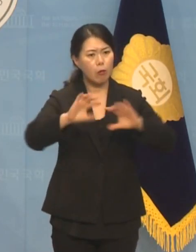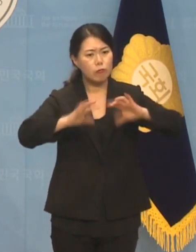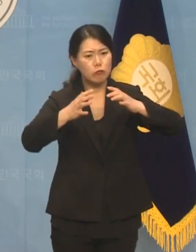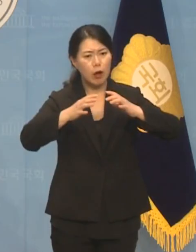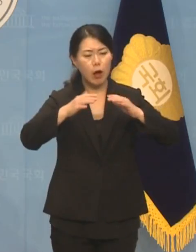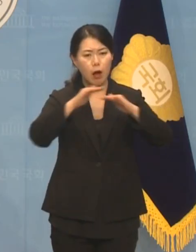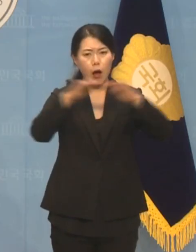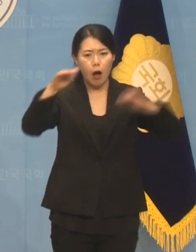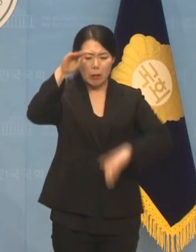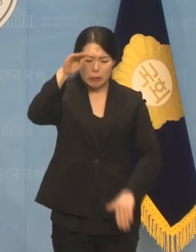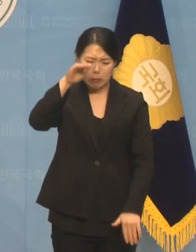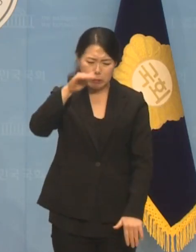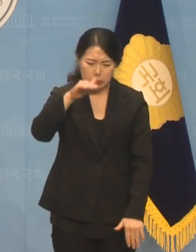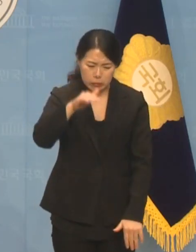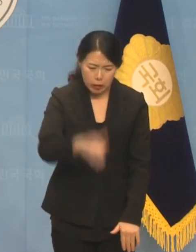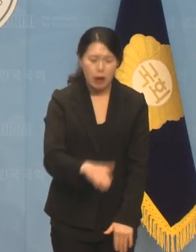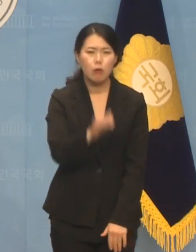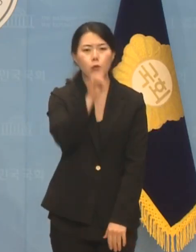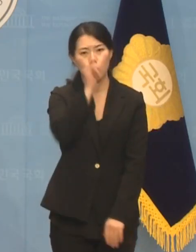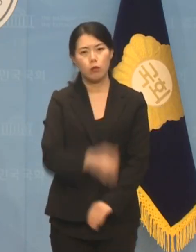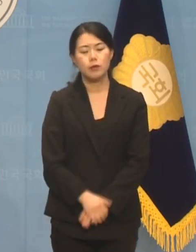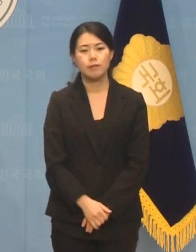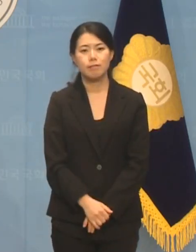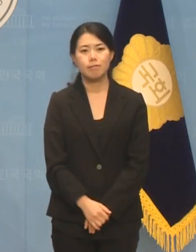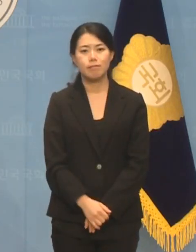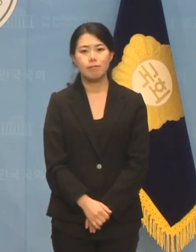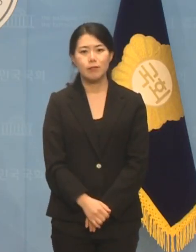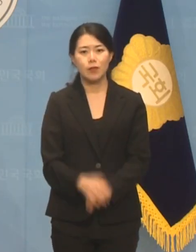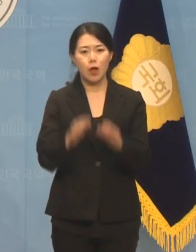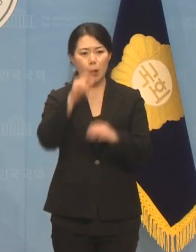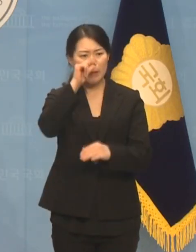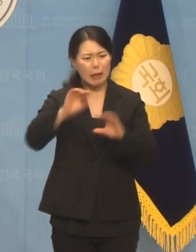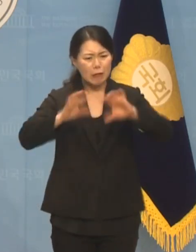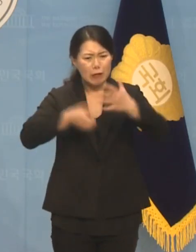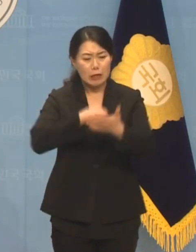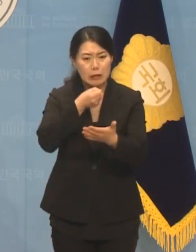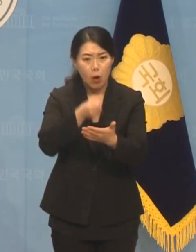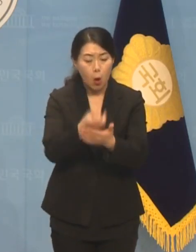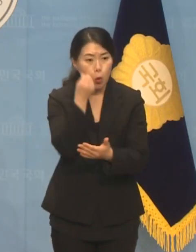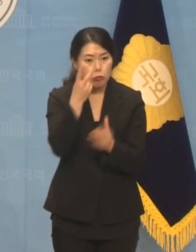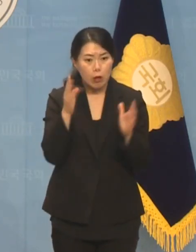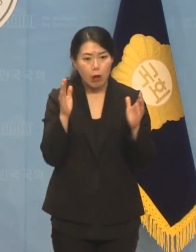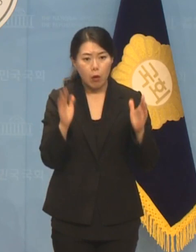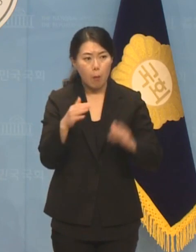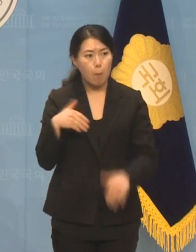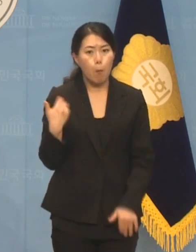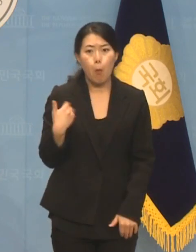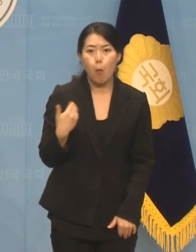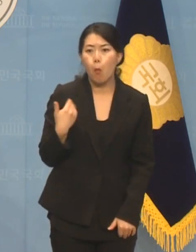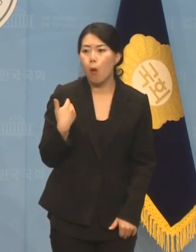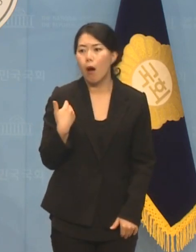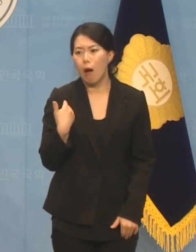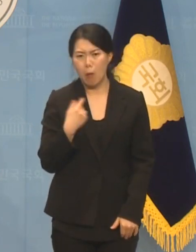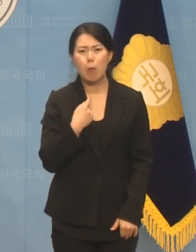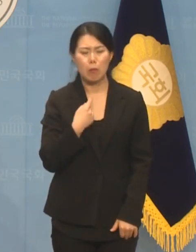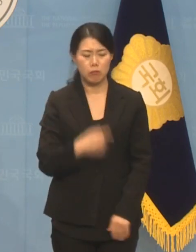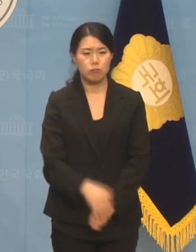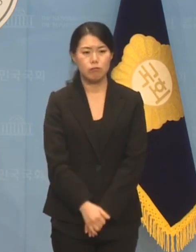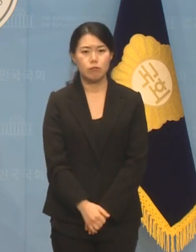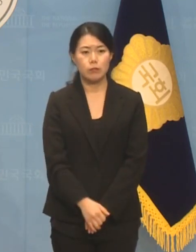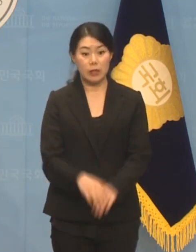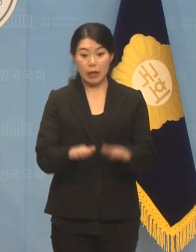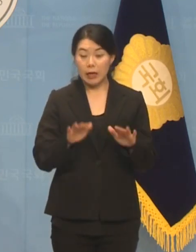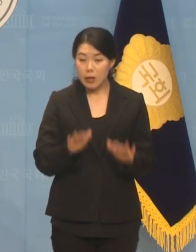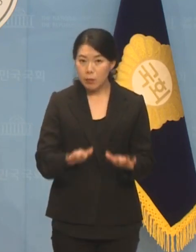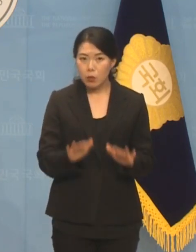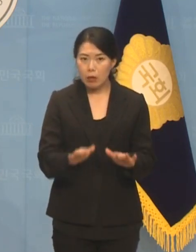위상은 나락으로 떨어지고 있었습니다. 민감국가 지정이라는 걸 2달이 넘도록 모르던 그러한 시간이었습니다.